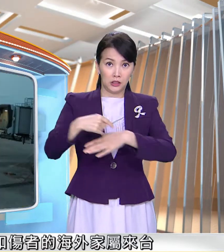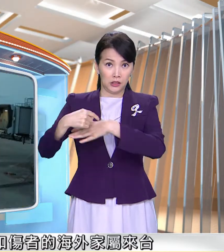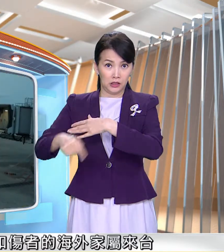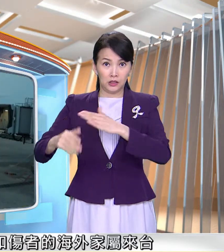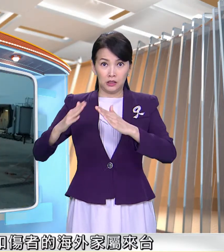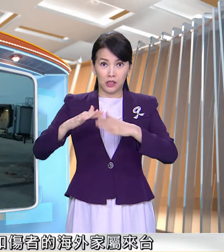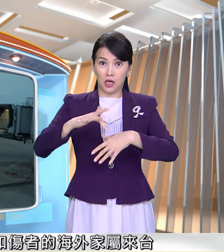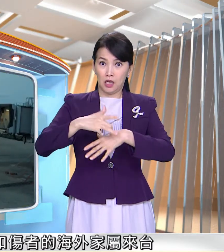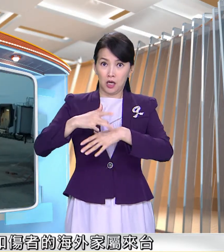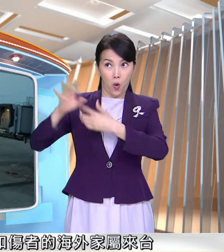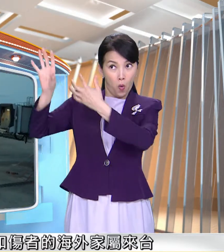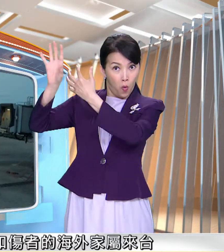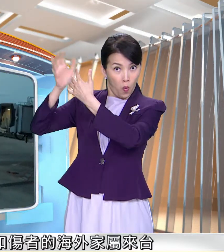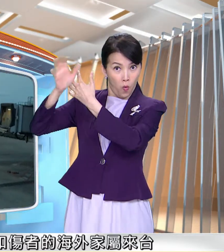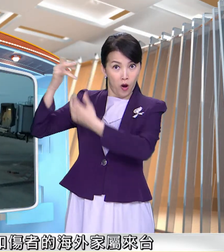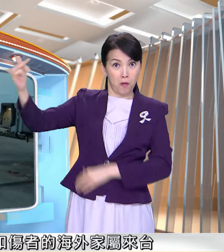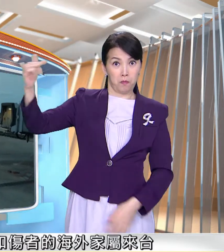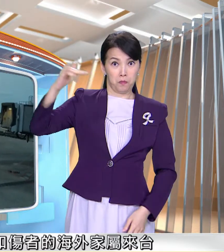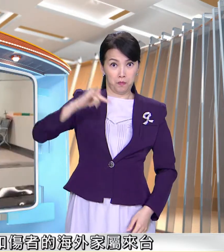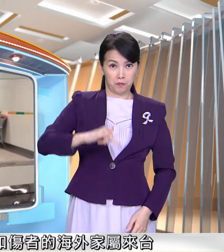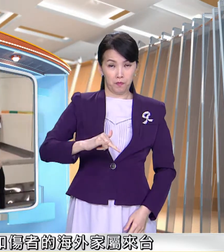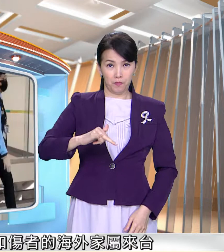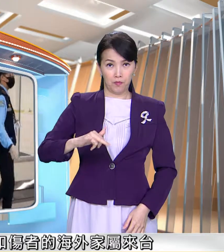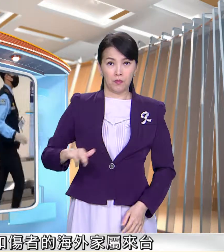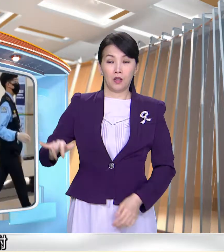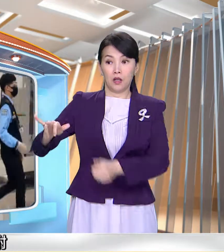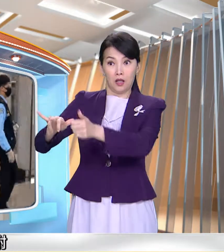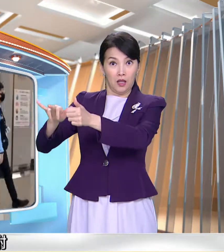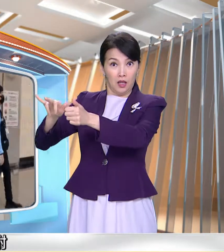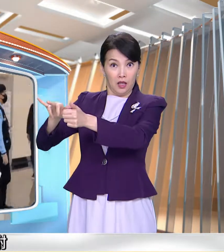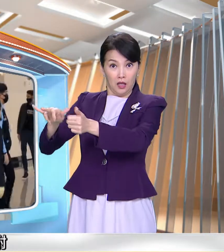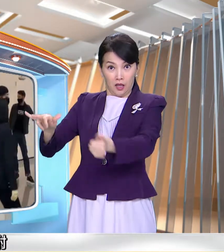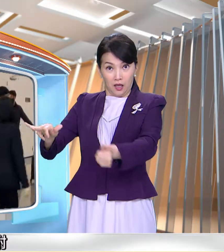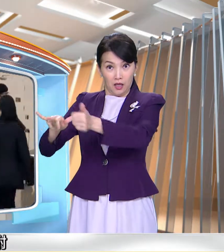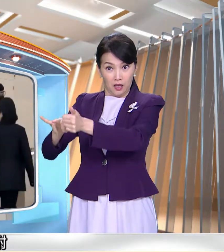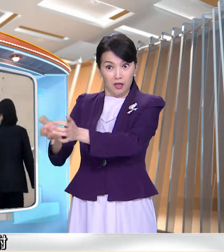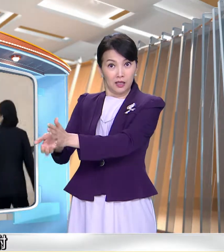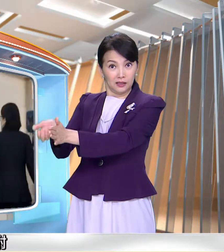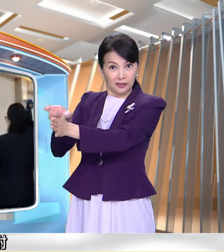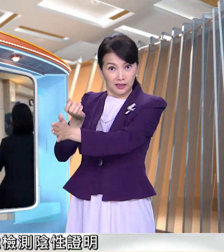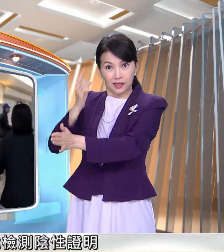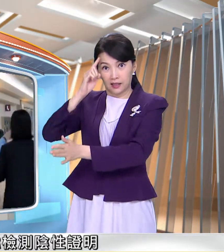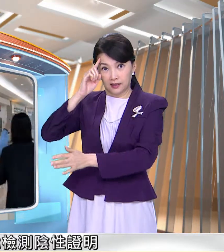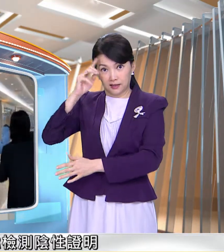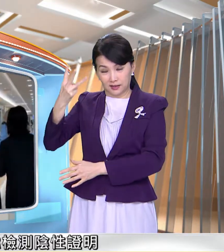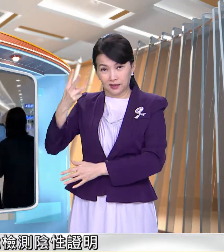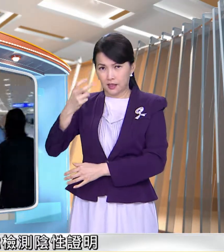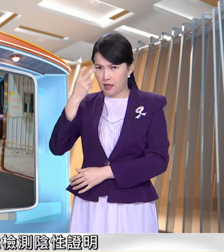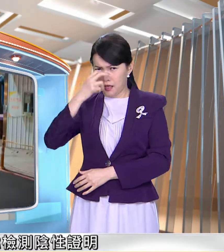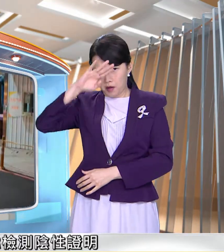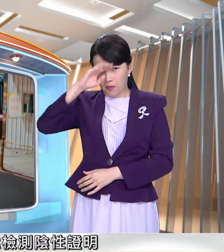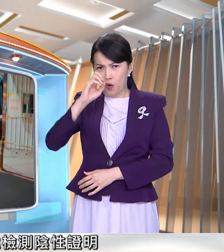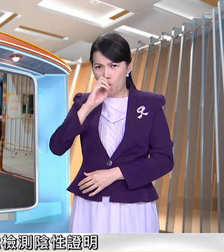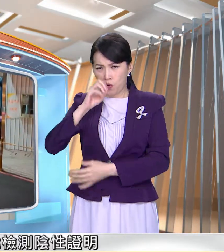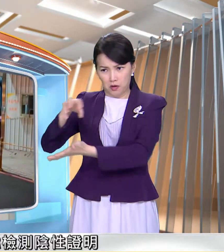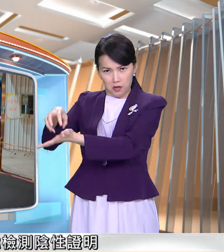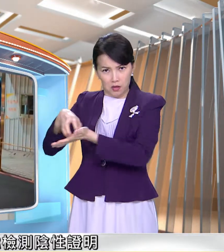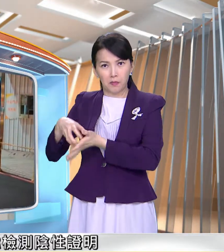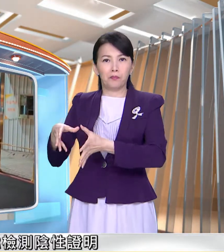难者和伤者的海外家属来台，入境时不用检附登机三天前 PCR 检测阴